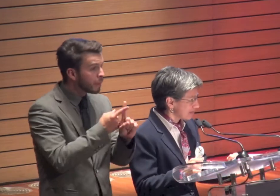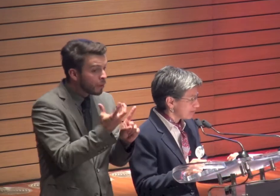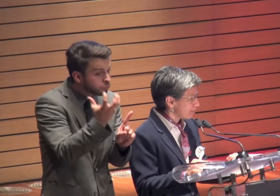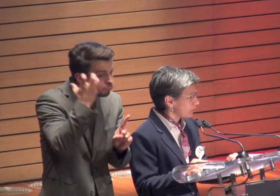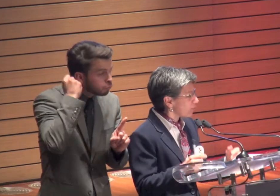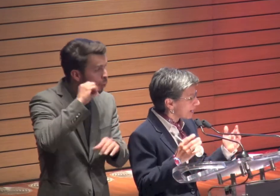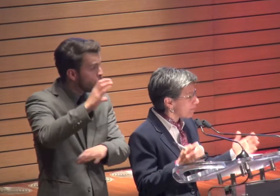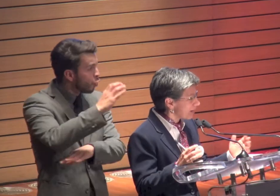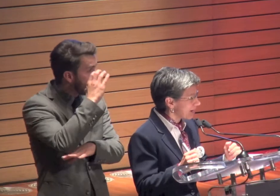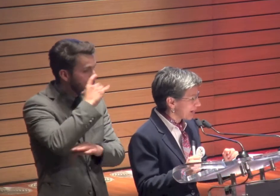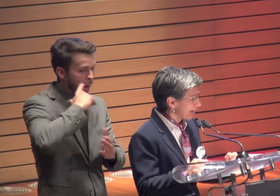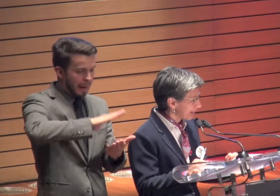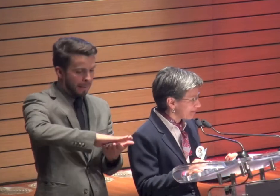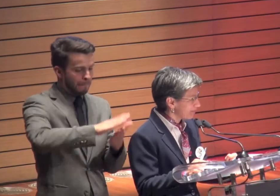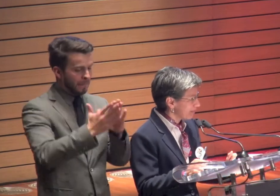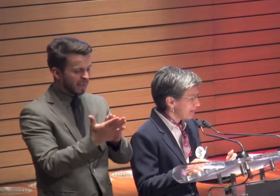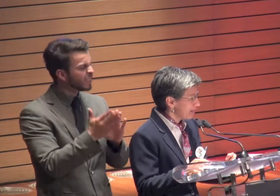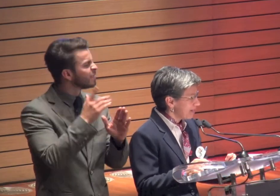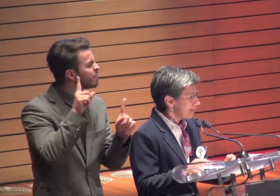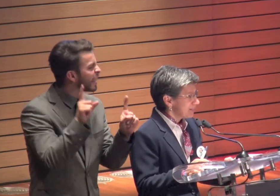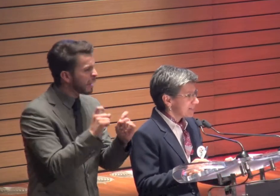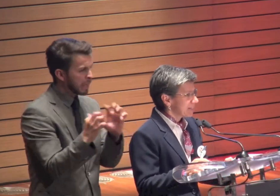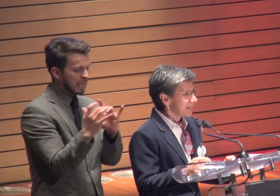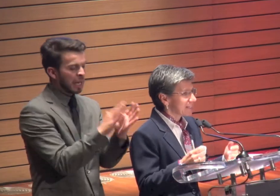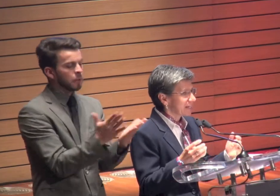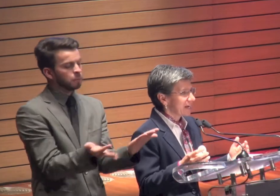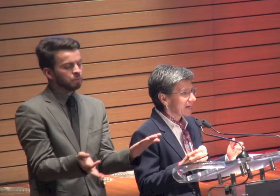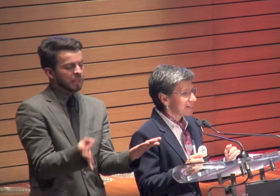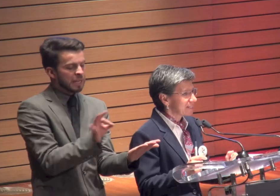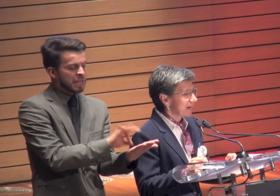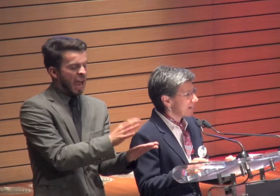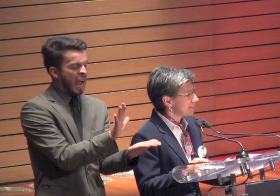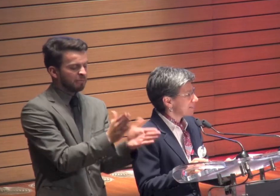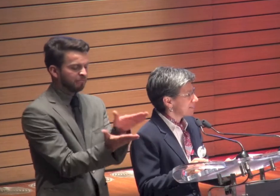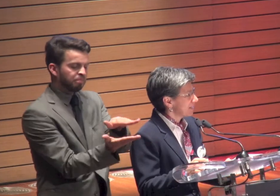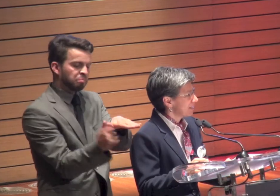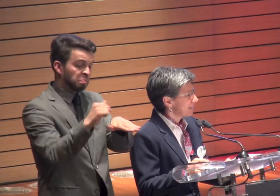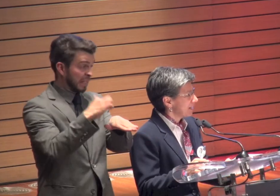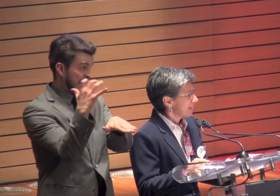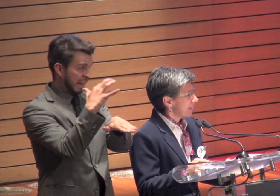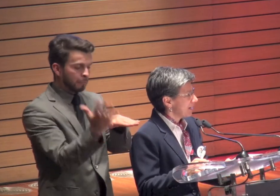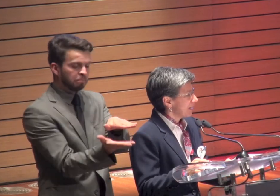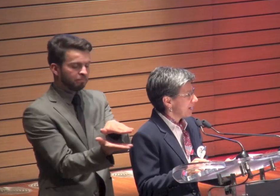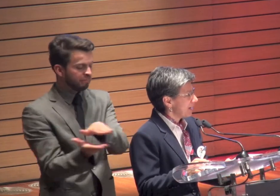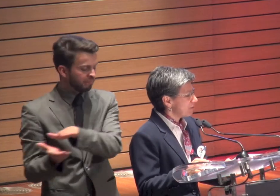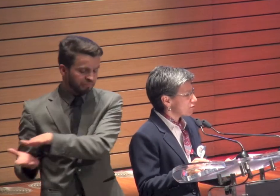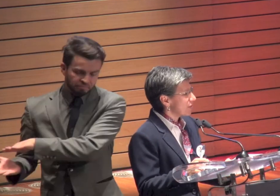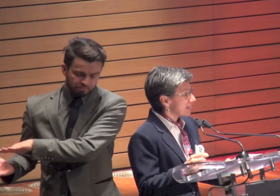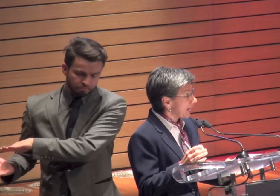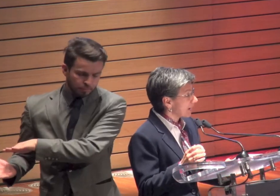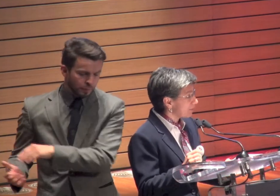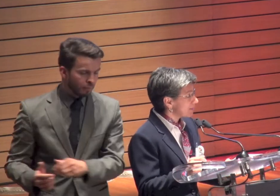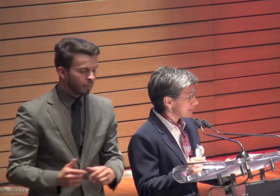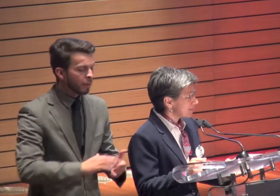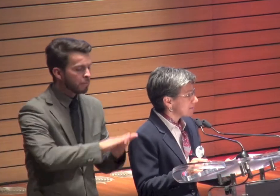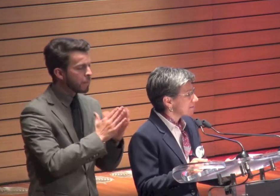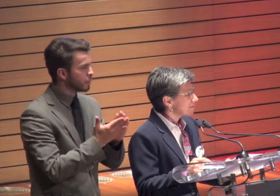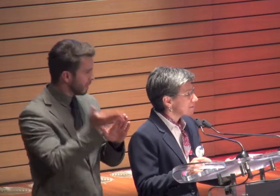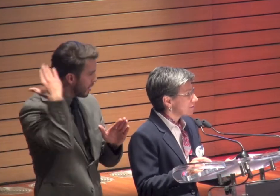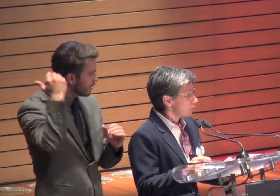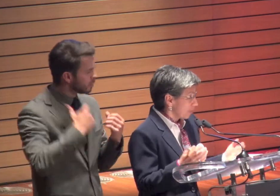paz, por doblar la página de la guerra, si quienes ejercían el uso de las